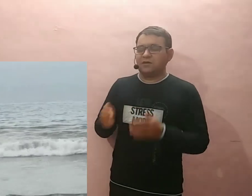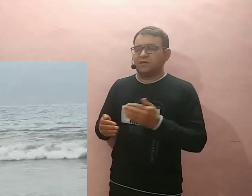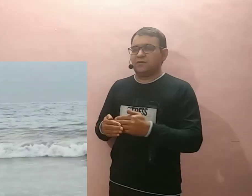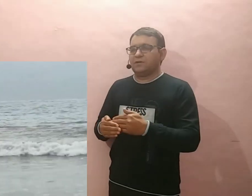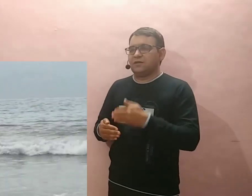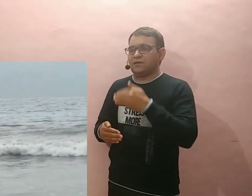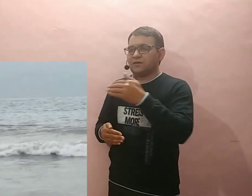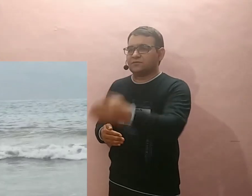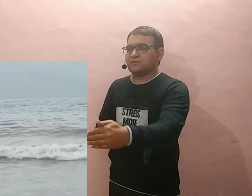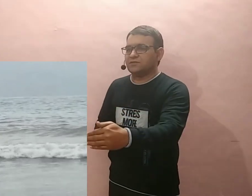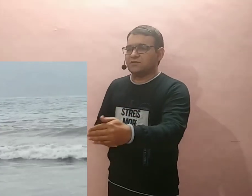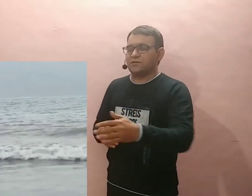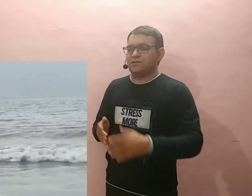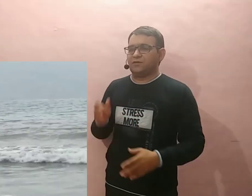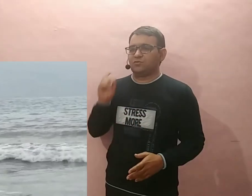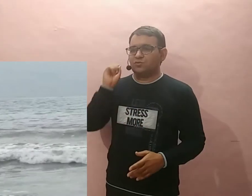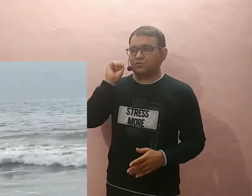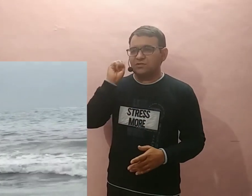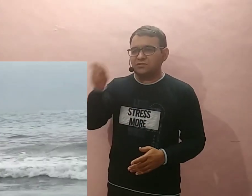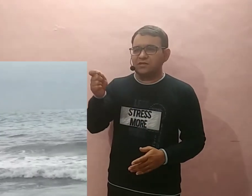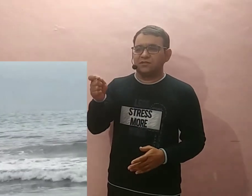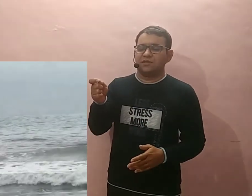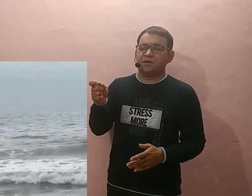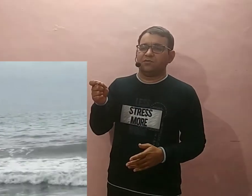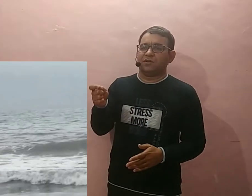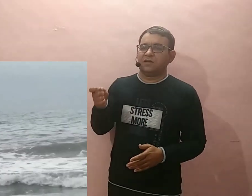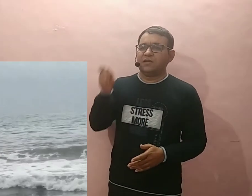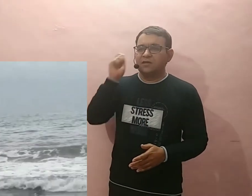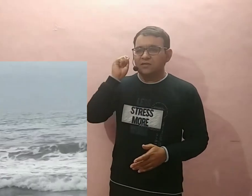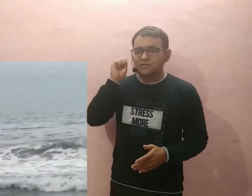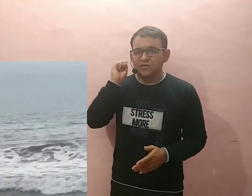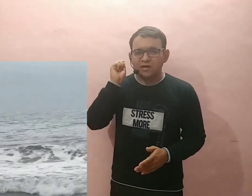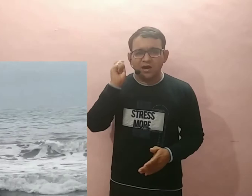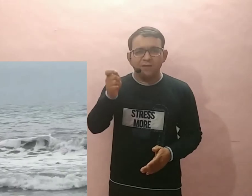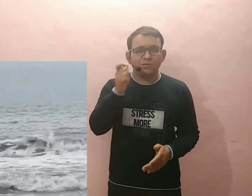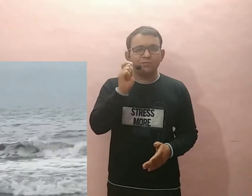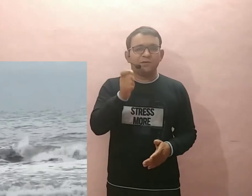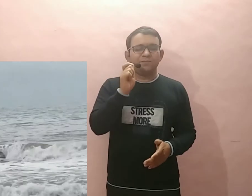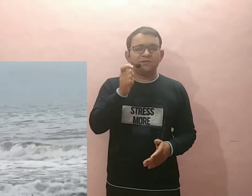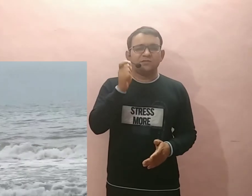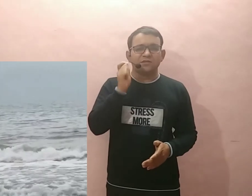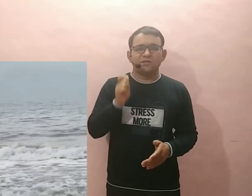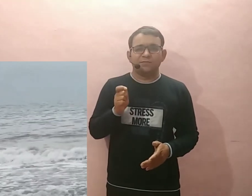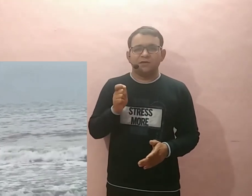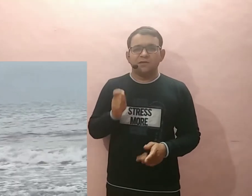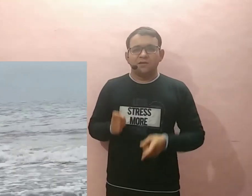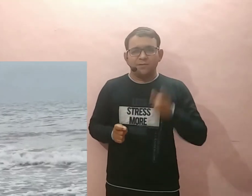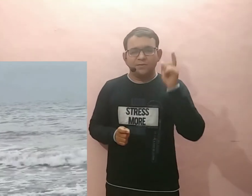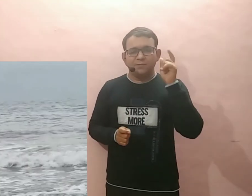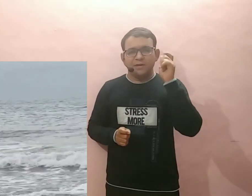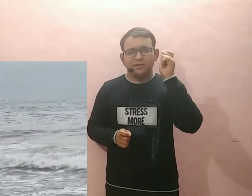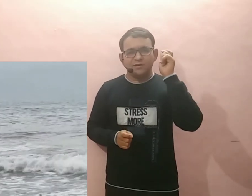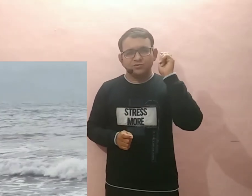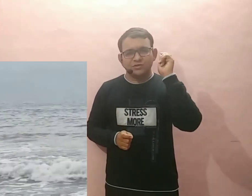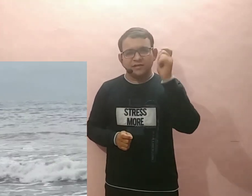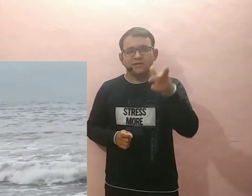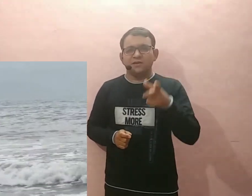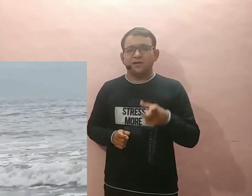आने वाले हर सक्सेस के लिए उसको किस तरह तैयार होना है। इसलिए आपको भी अपनी जिंदगी में अपने मेंटर को सिलेक्ट करना